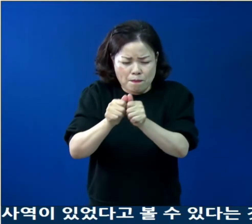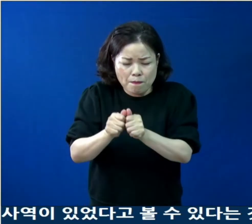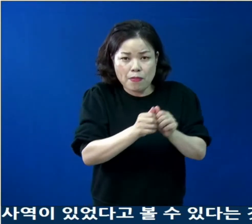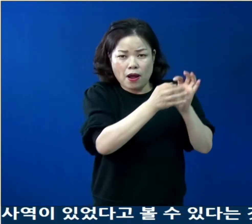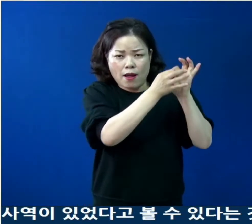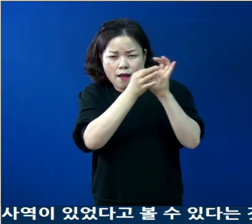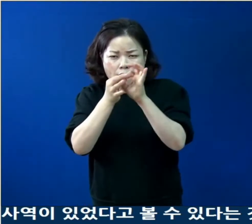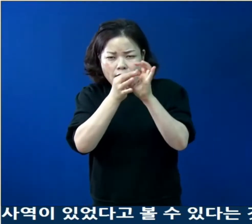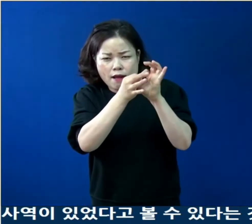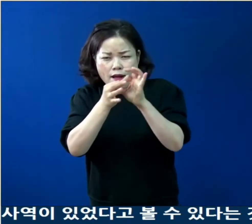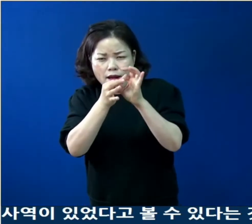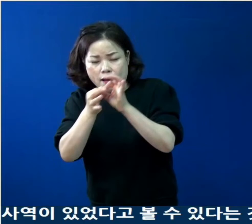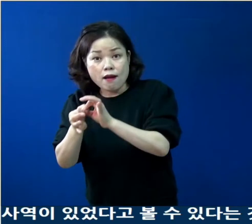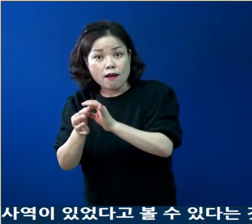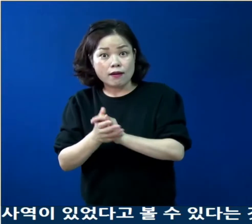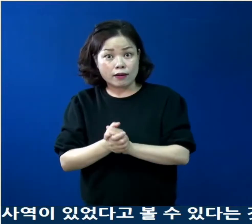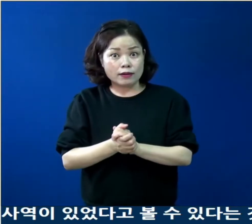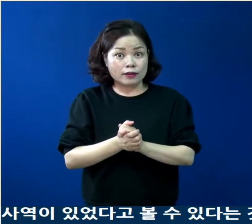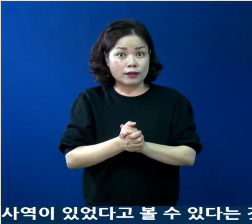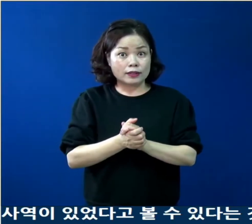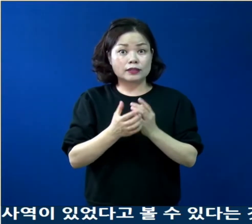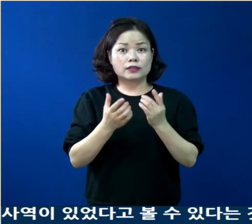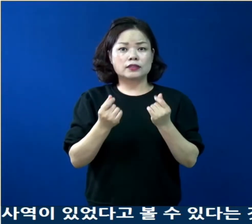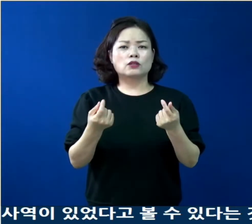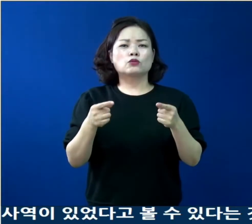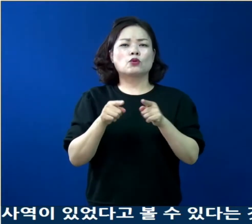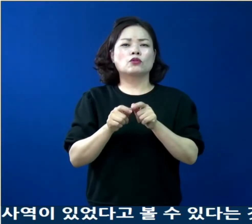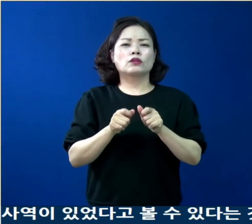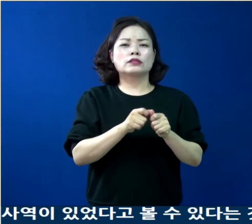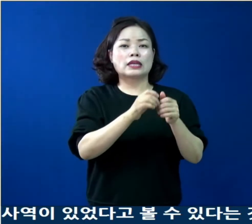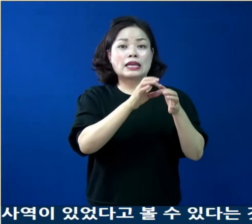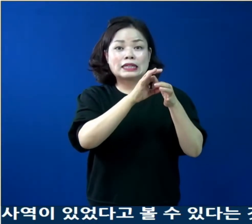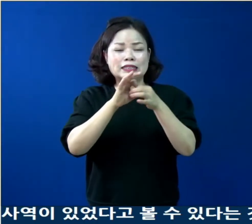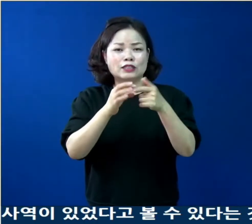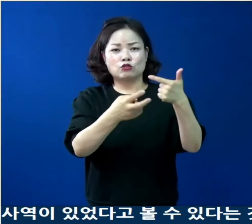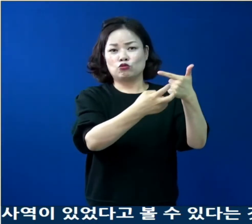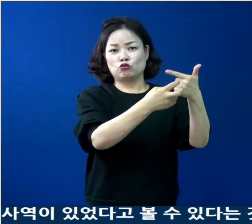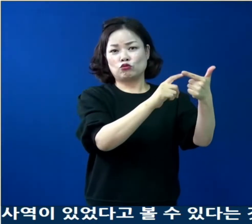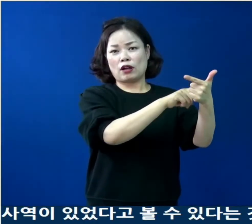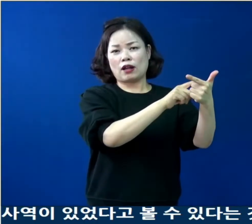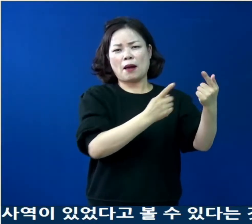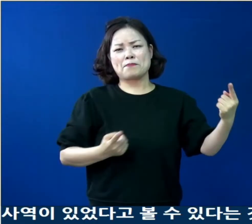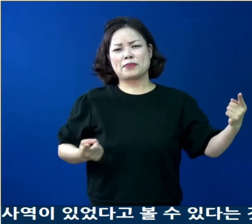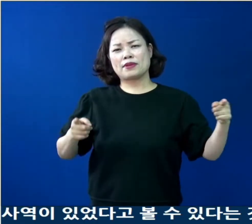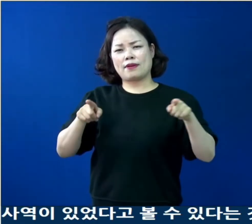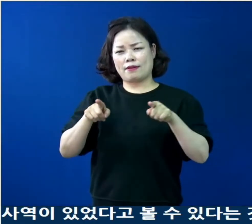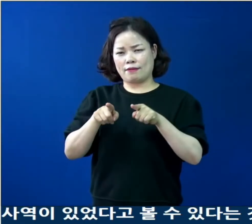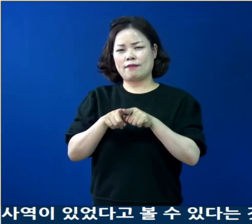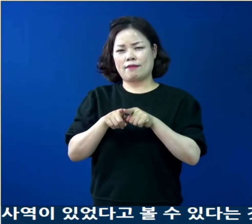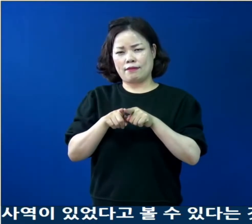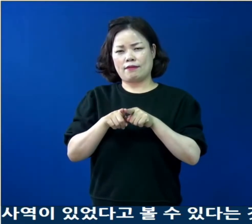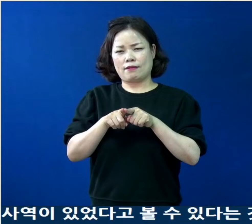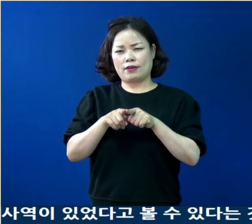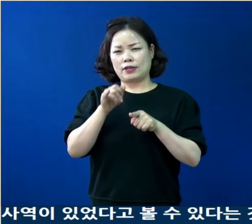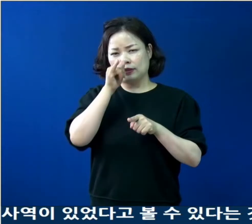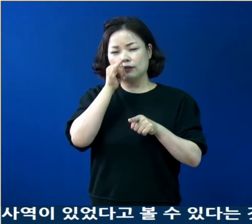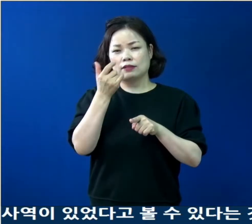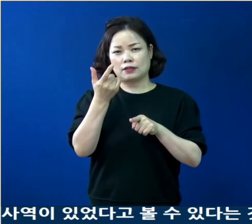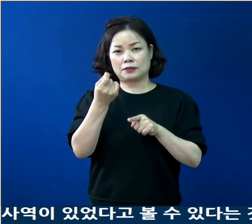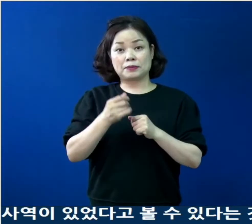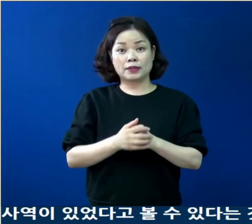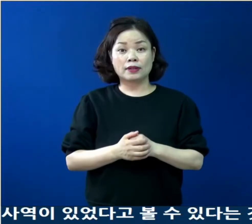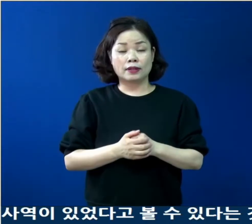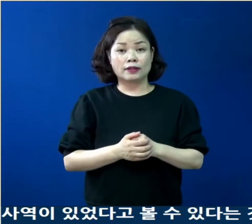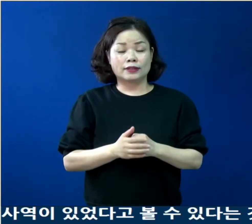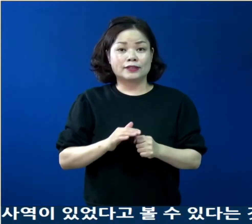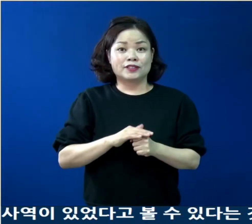계속적으로 이어왔으면, 근데 그런 동역의 끈에 누가가 있었을 것이다, 이렇게 파악합니다. 사랑하는 성도